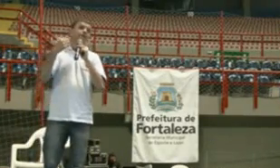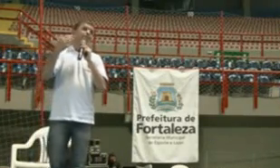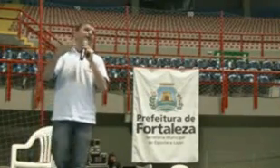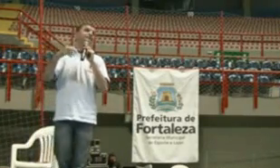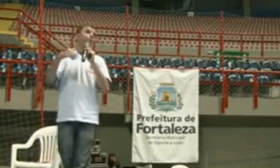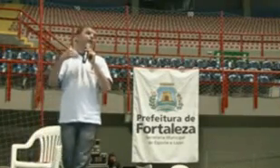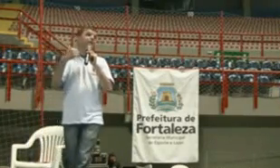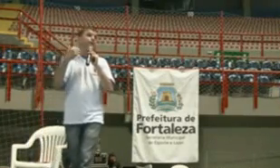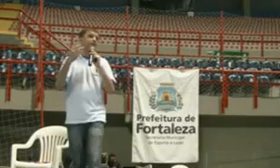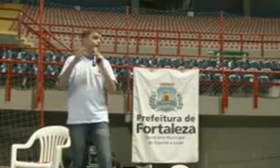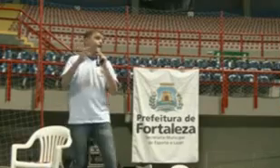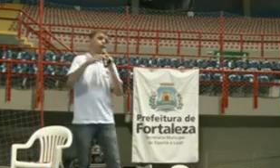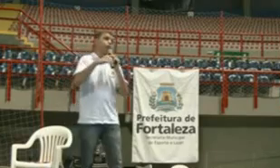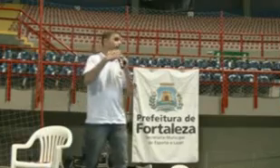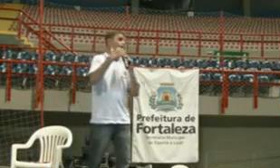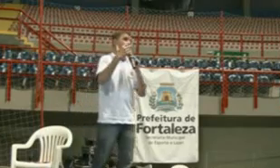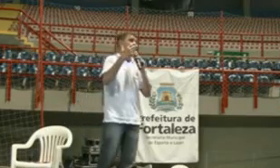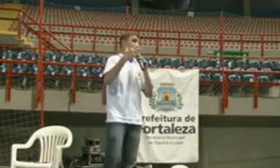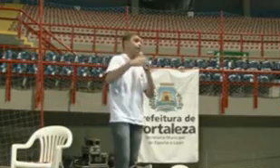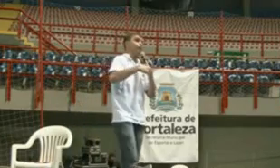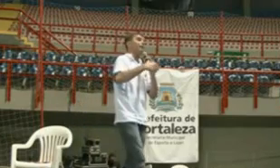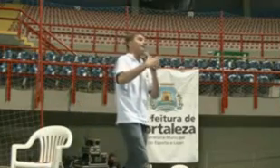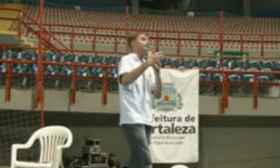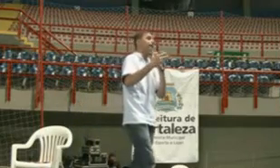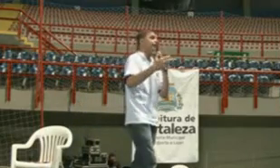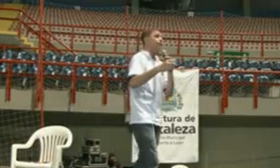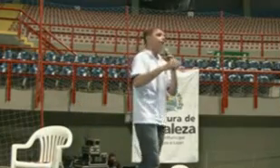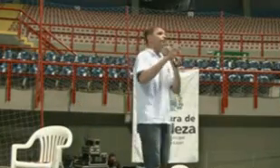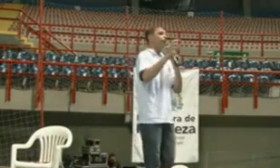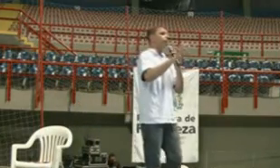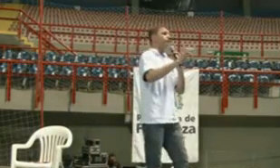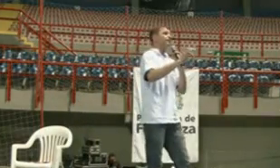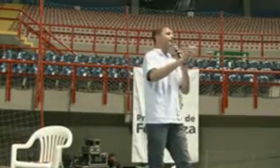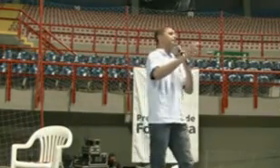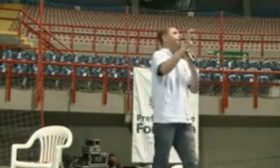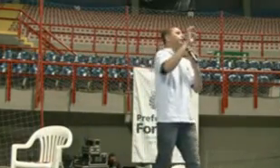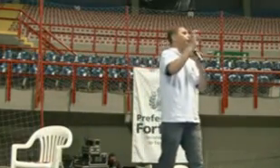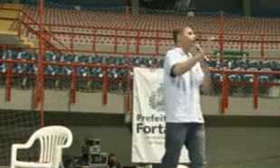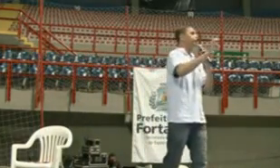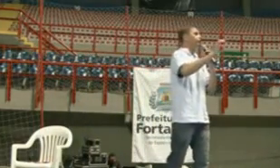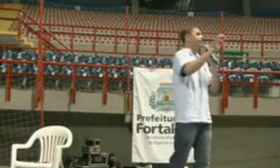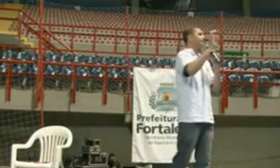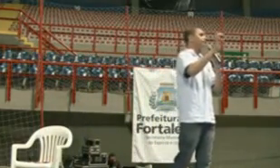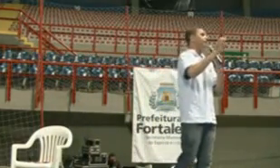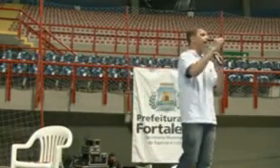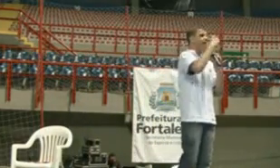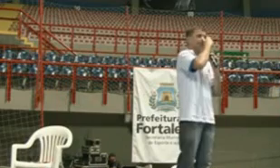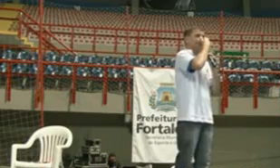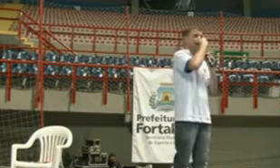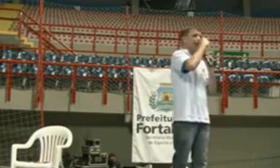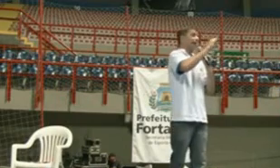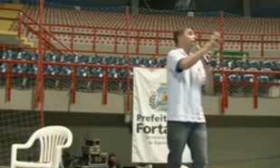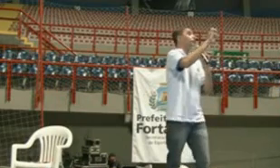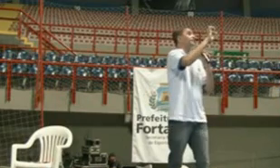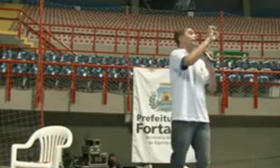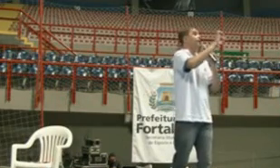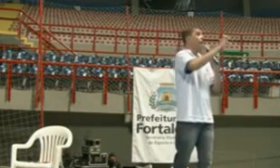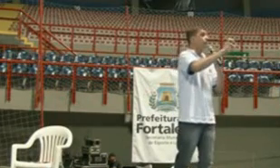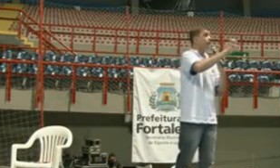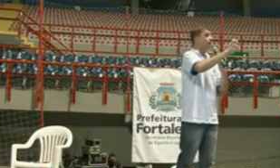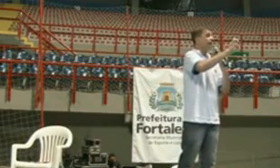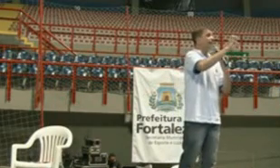A gente passa por uma situação, e isso eu não estou falando de Fortaleza, estou falando do país inteiro, por conta dessas condições de desigualdade. Elas